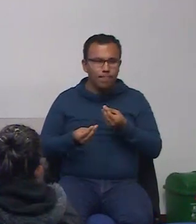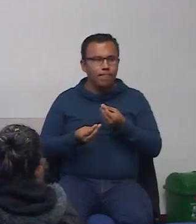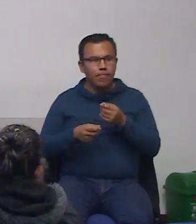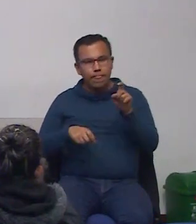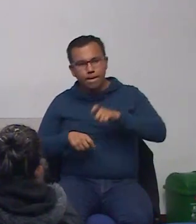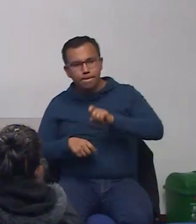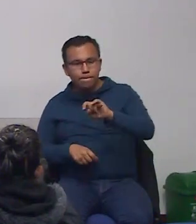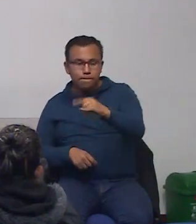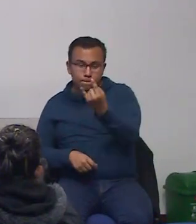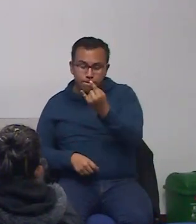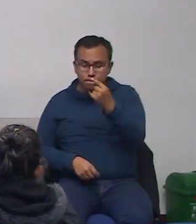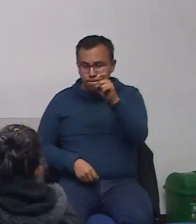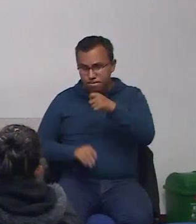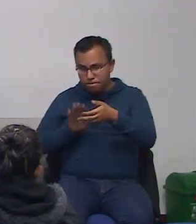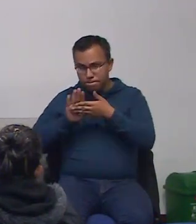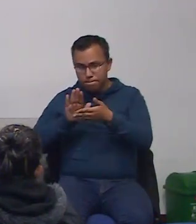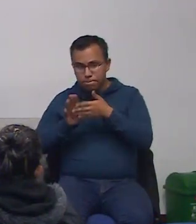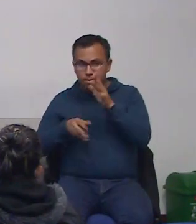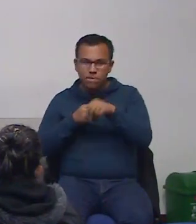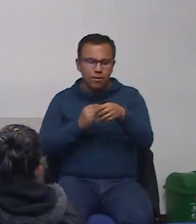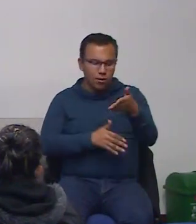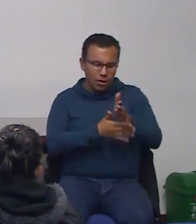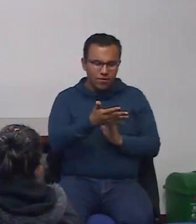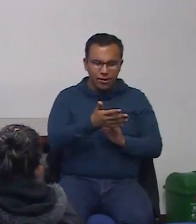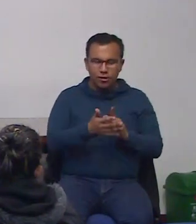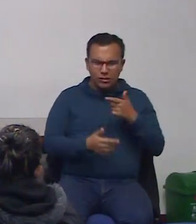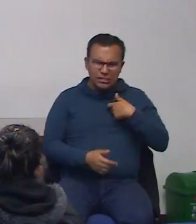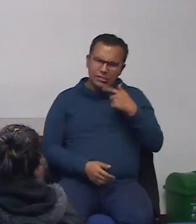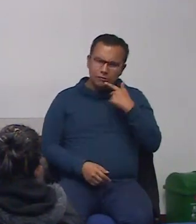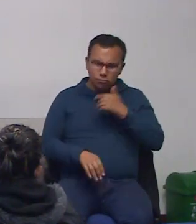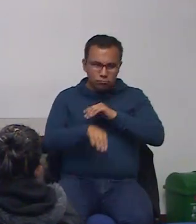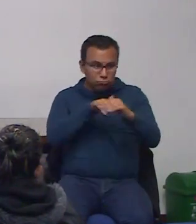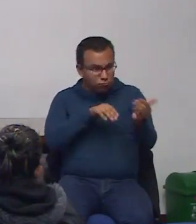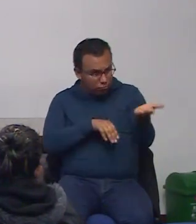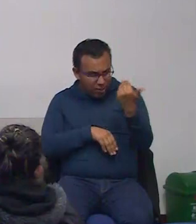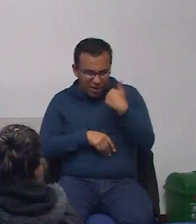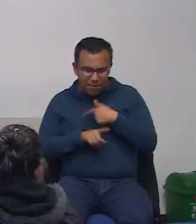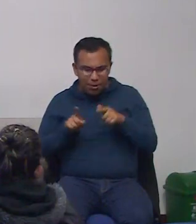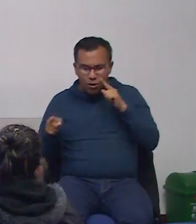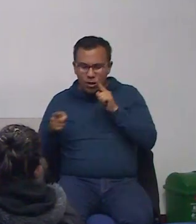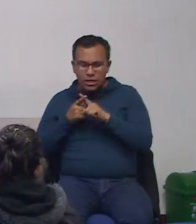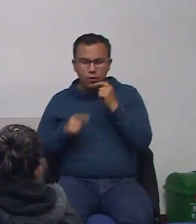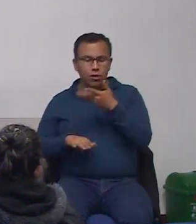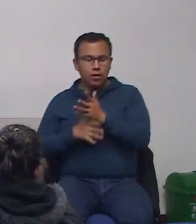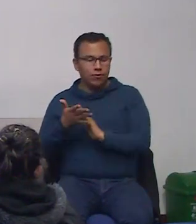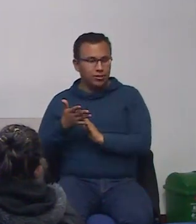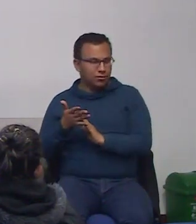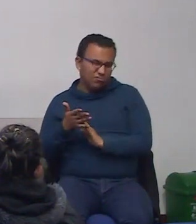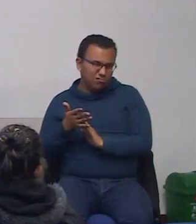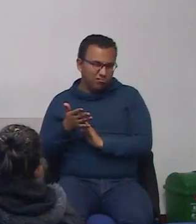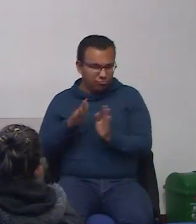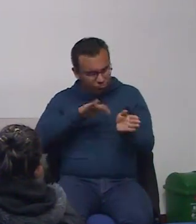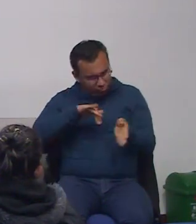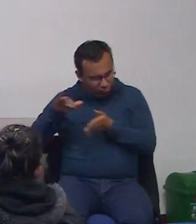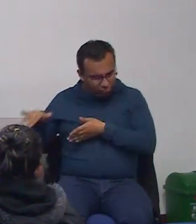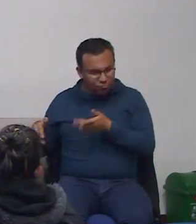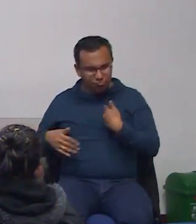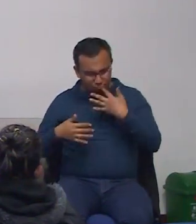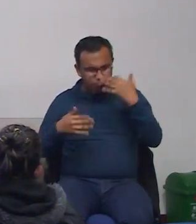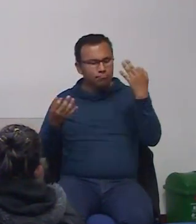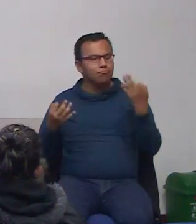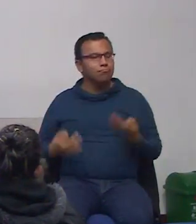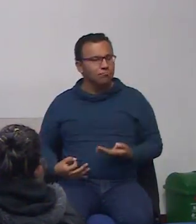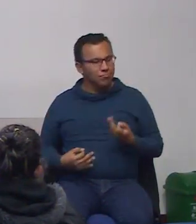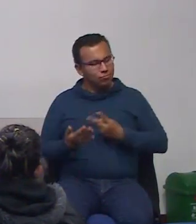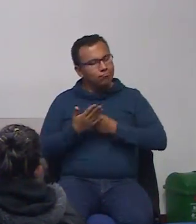que tú necesitas evidenciar no solamente por una nota porque yo siempre invito a los estudiantes a que no hagan estas cosas por una nota sino por realmente porque